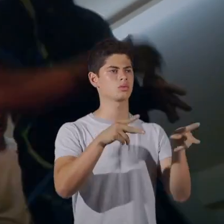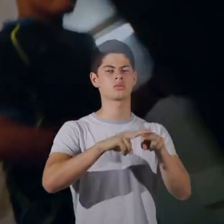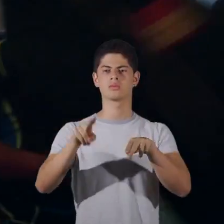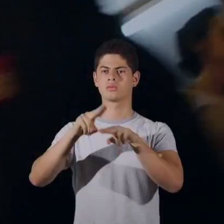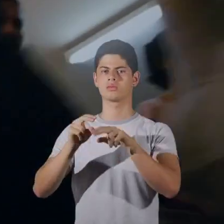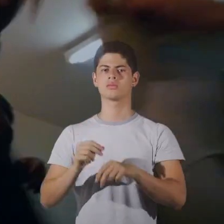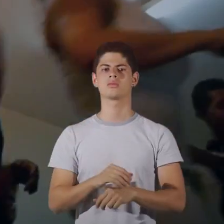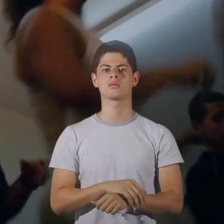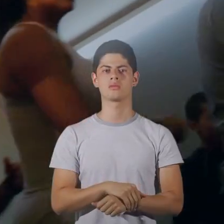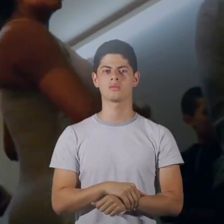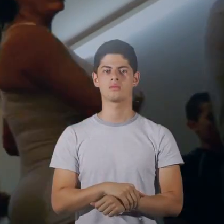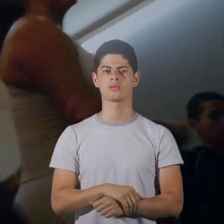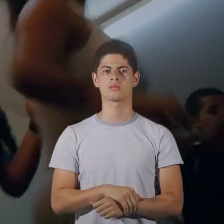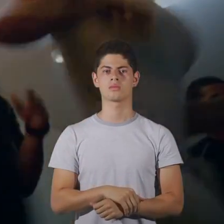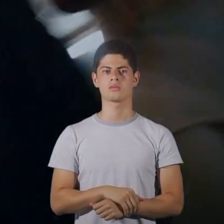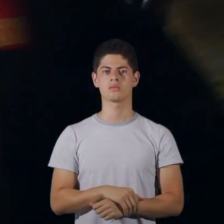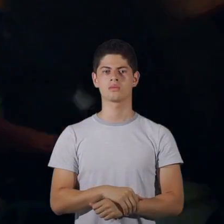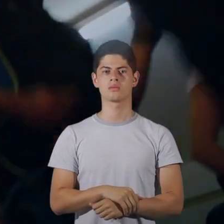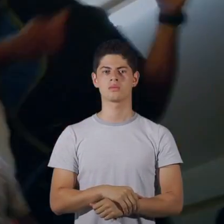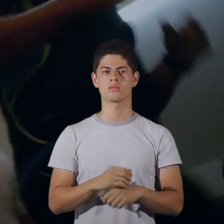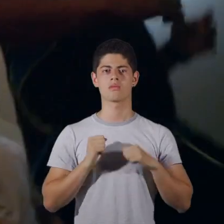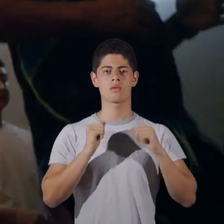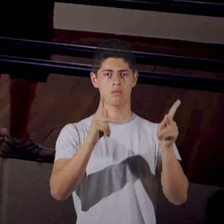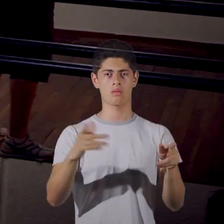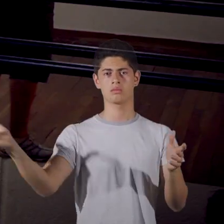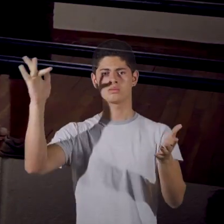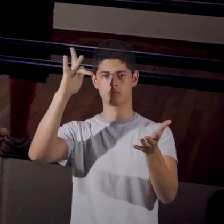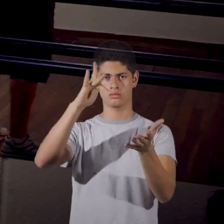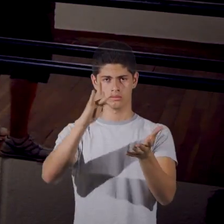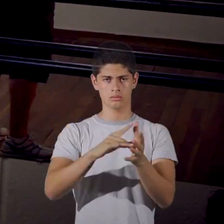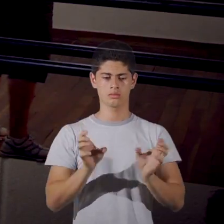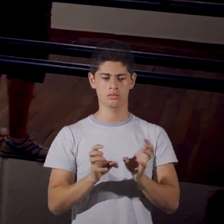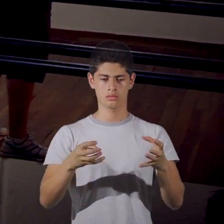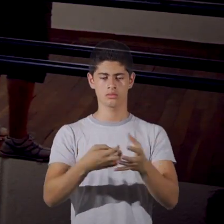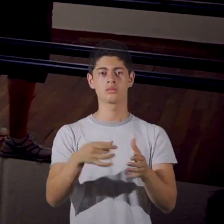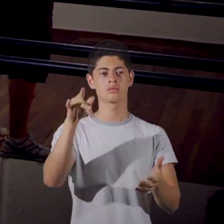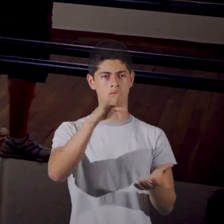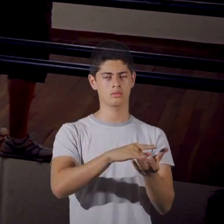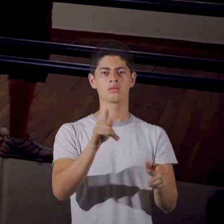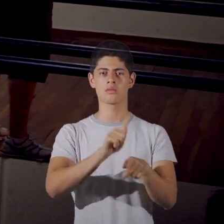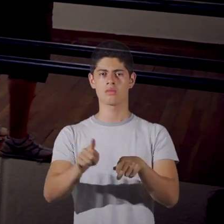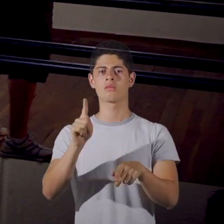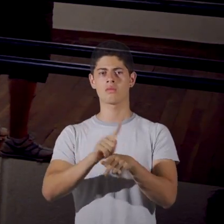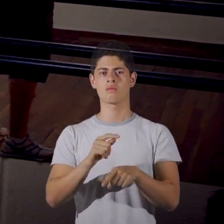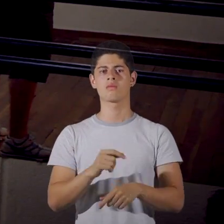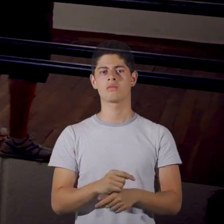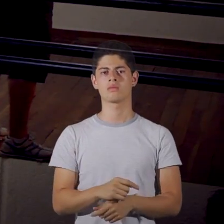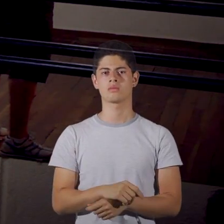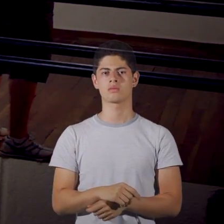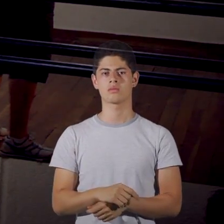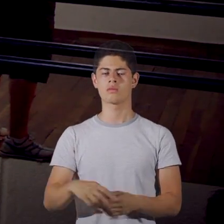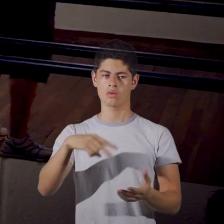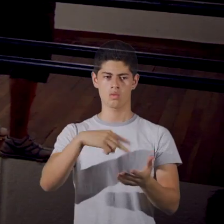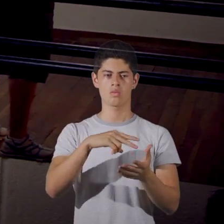sociedad, lograrlo vincular ante las personas que vienen a los diferentes grupos, en especial